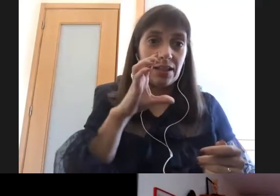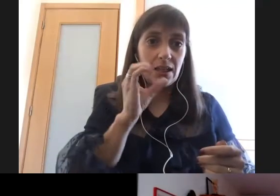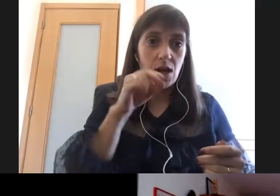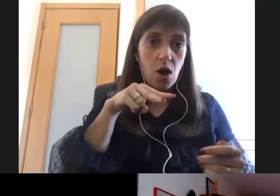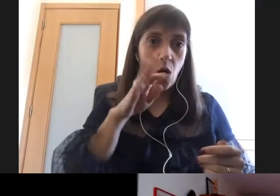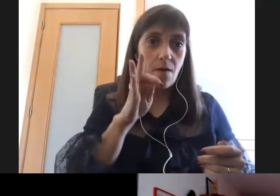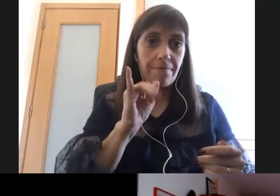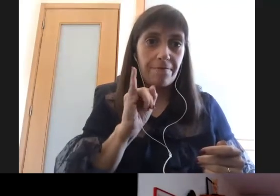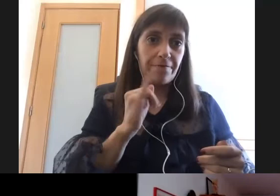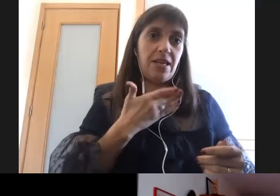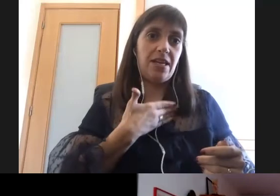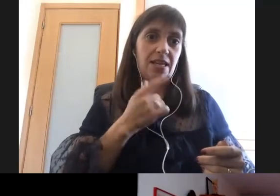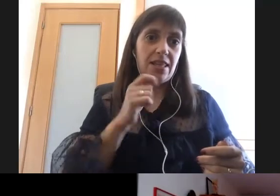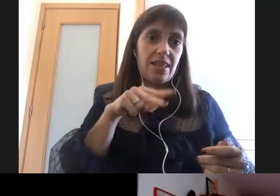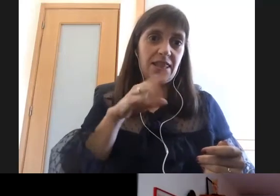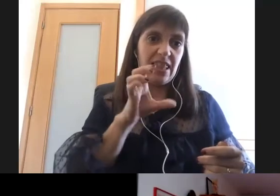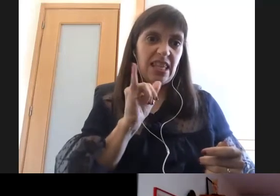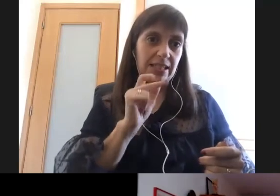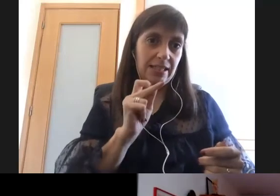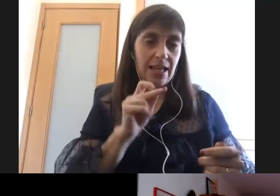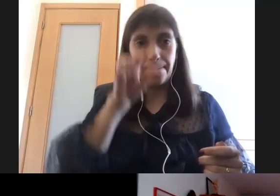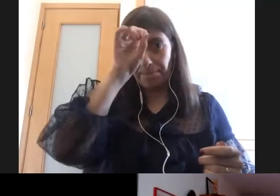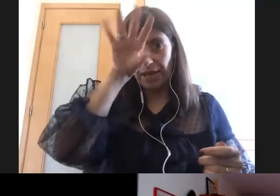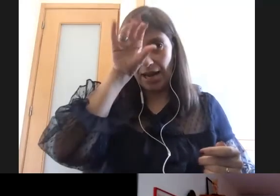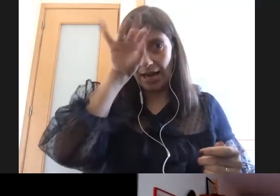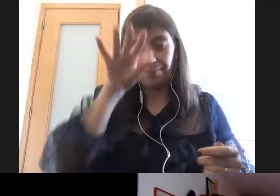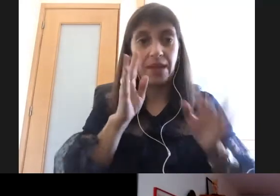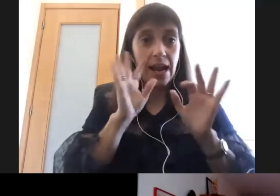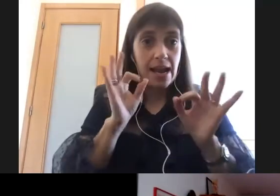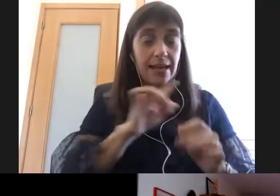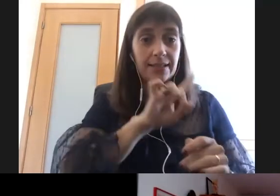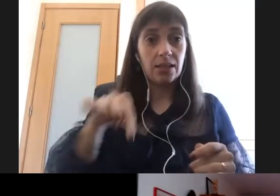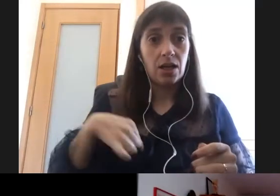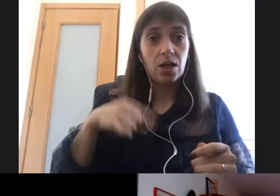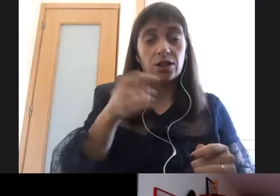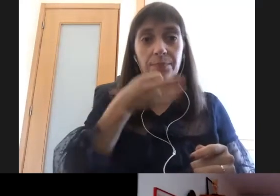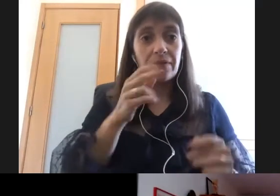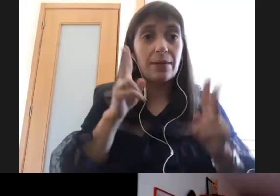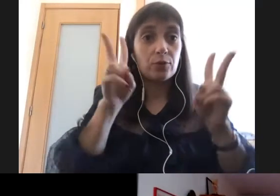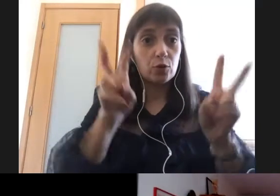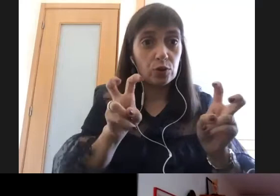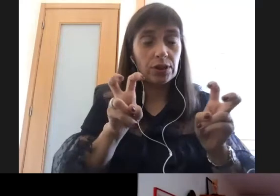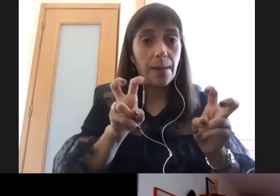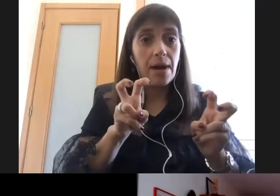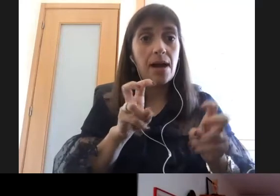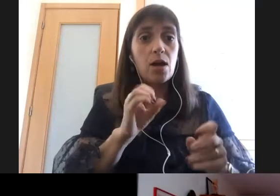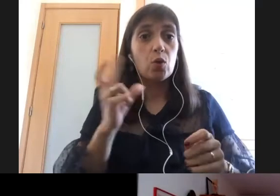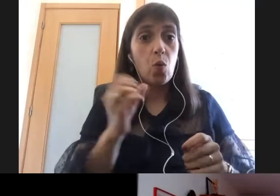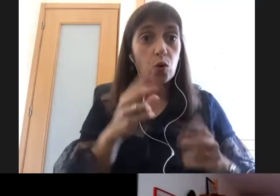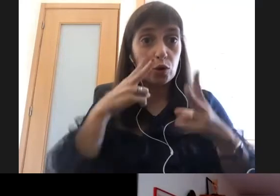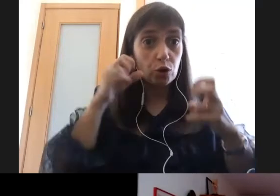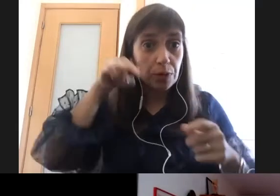Você tinha... A gente tinha falado brevemente sobre a questão do ouro, do ouro em Minas, que os bandeirantes descobriram.